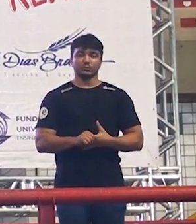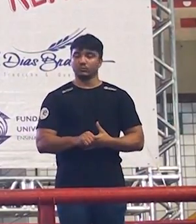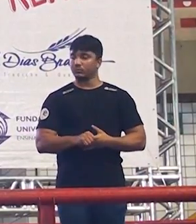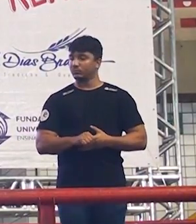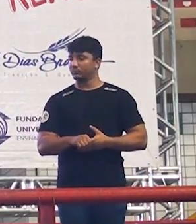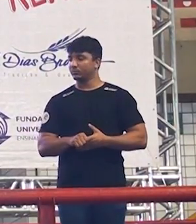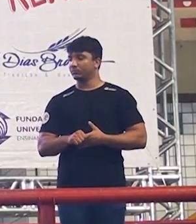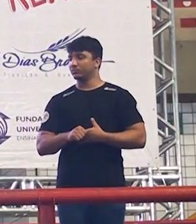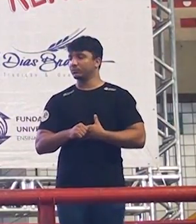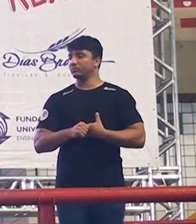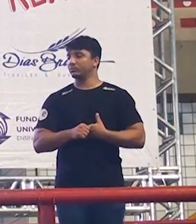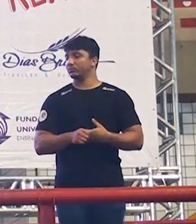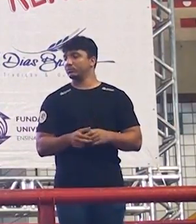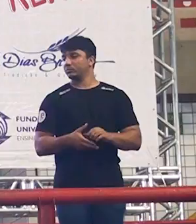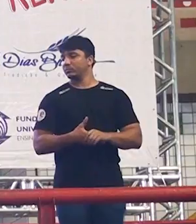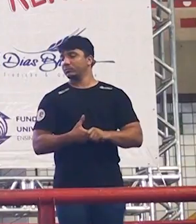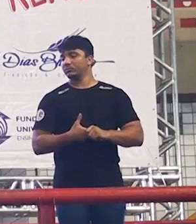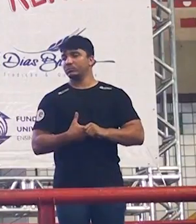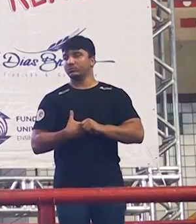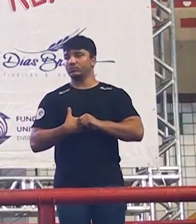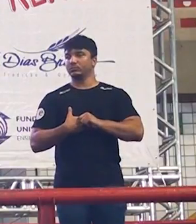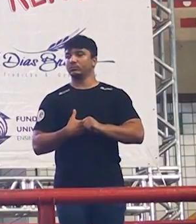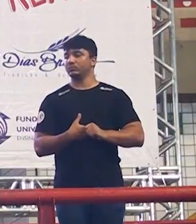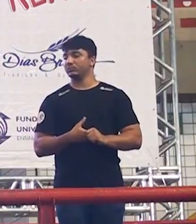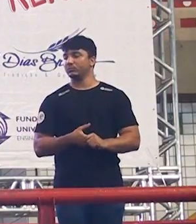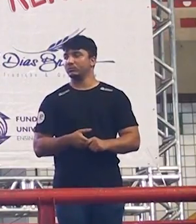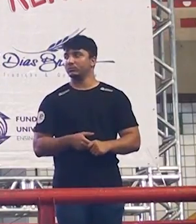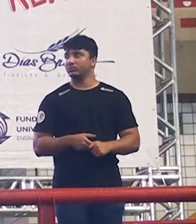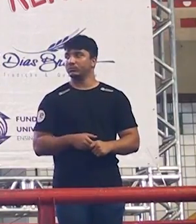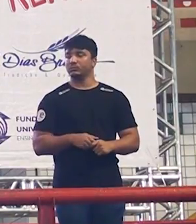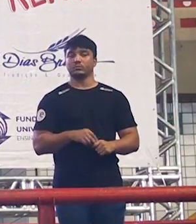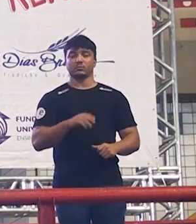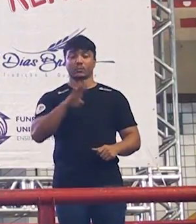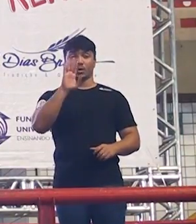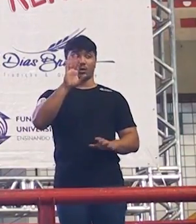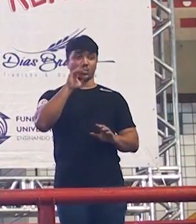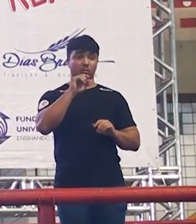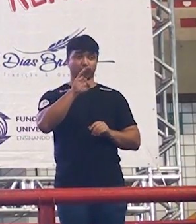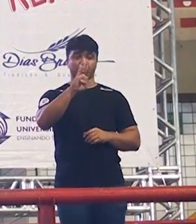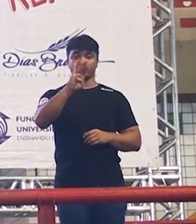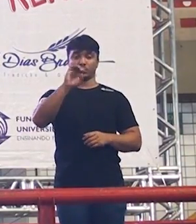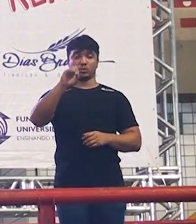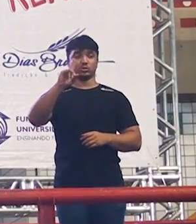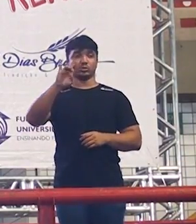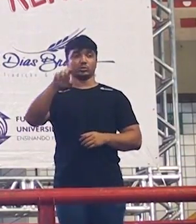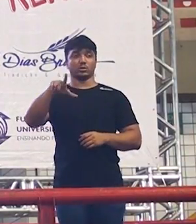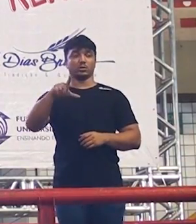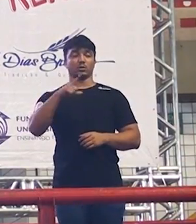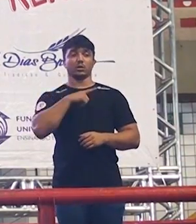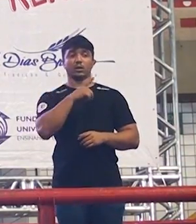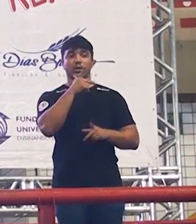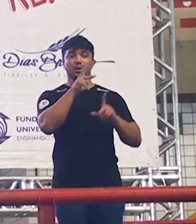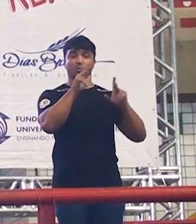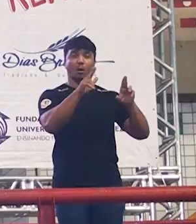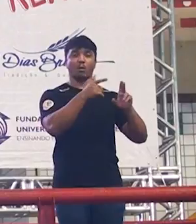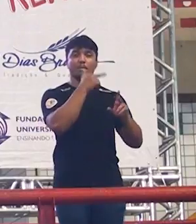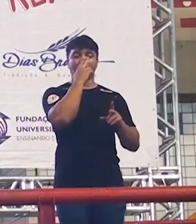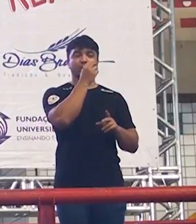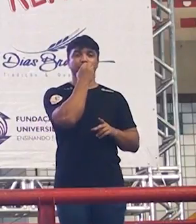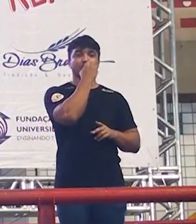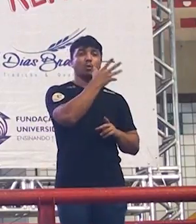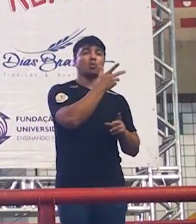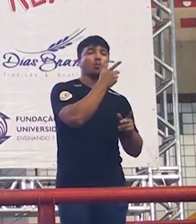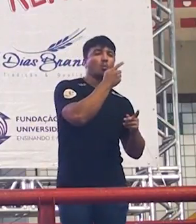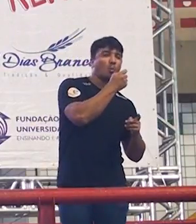Bom, antes de passar para a energia nuclear, o biodiesel tem praticamente as mesmas vantagens e